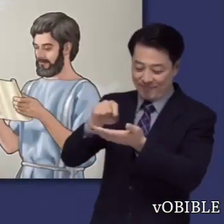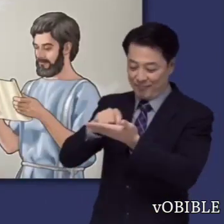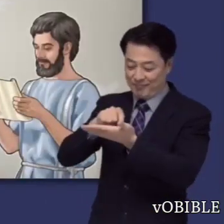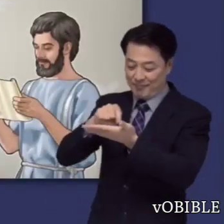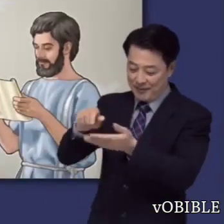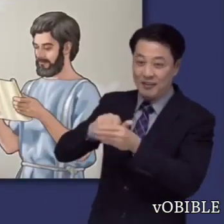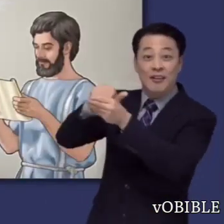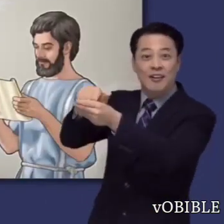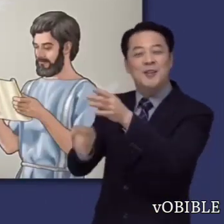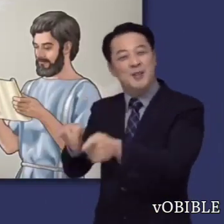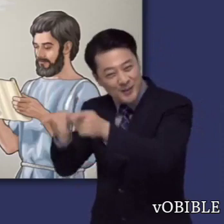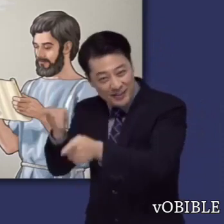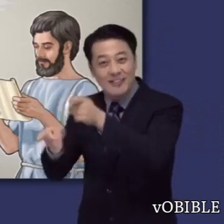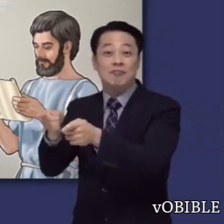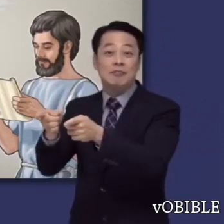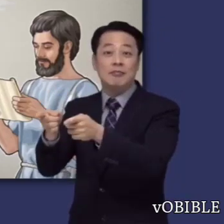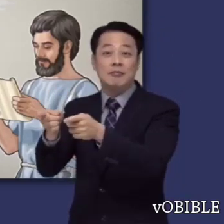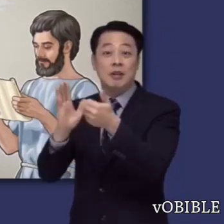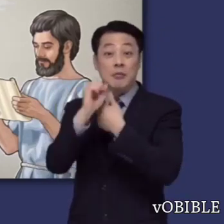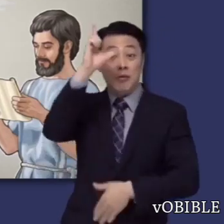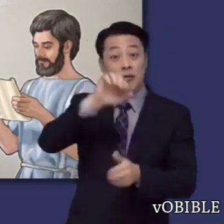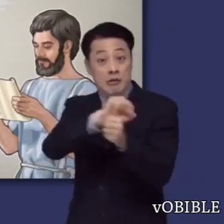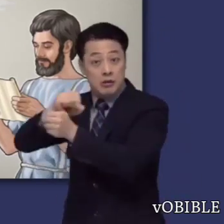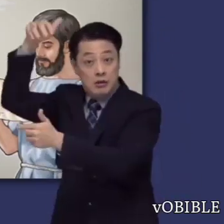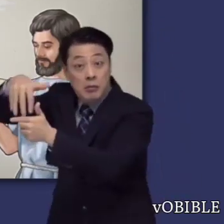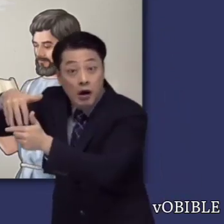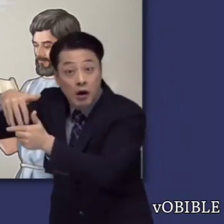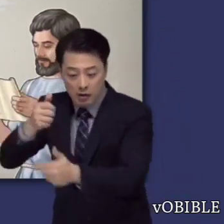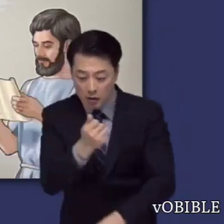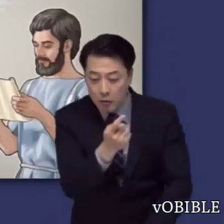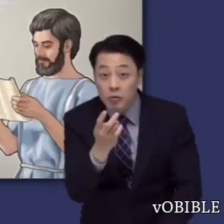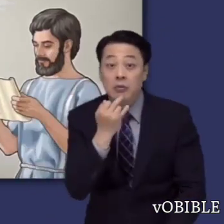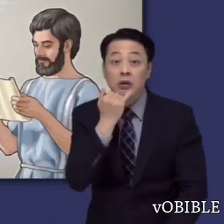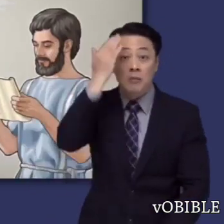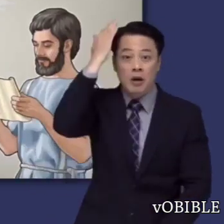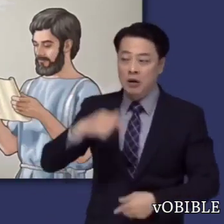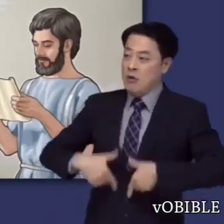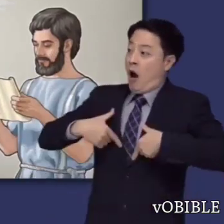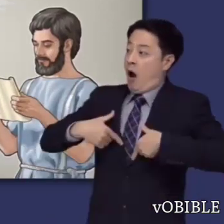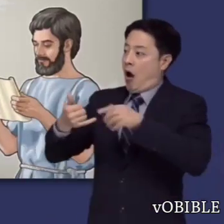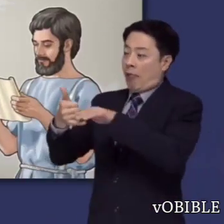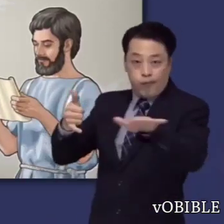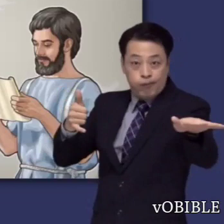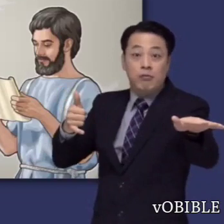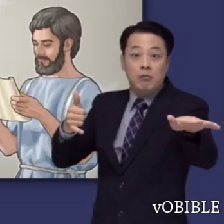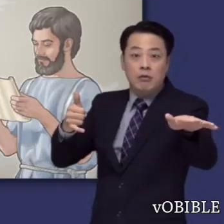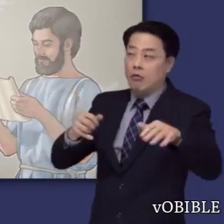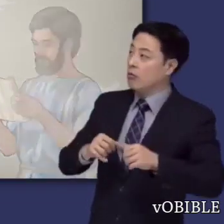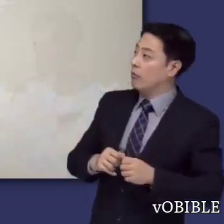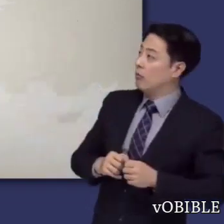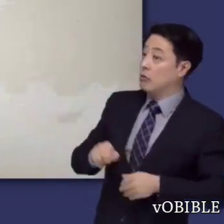保罗在信的开头说了些话鼓励提摩太，然后他提到亚细亚行省的弟兄离弃了自